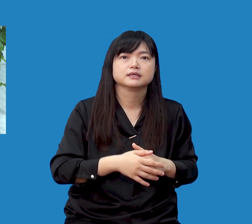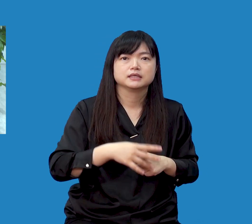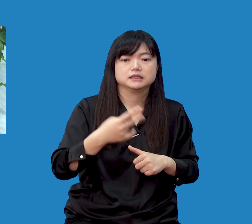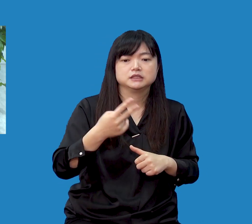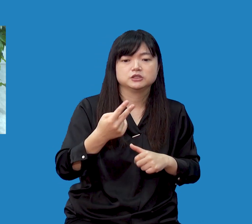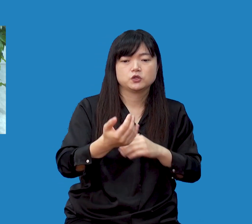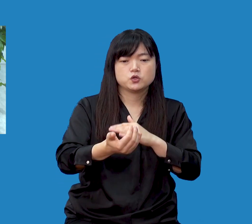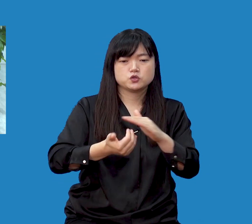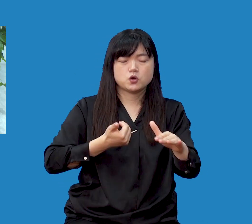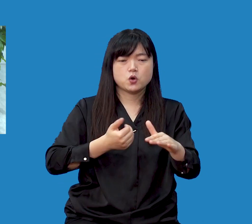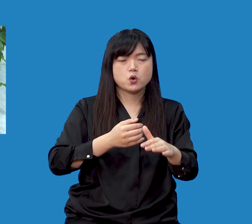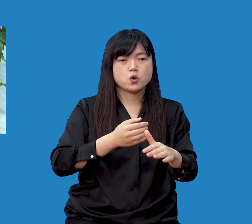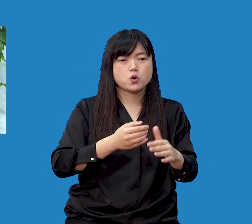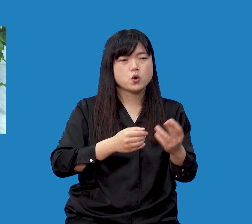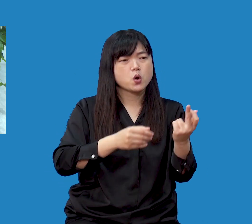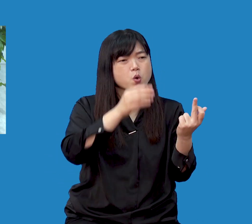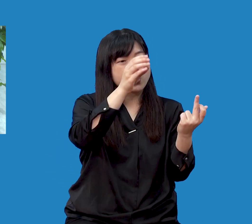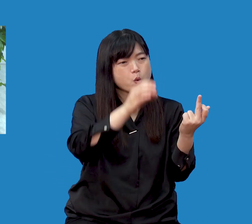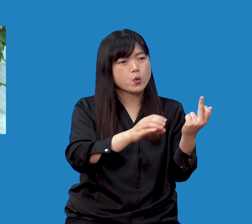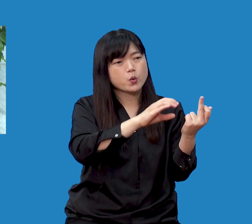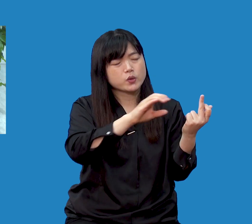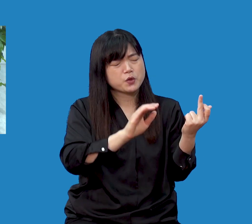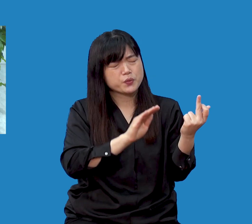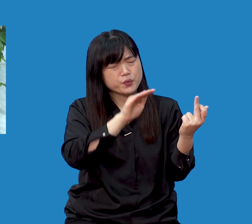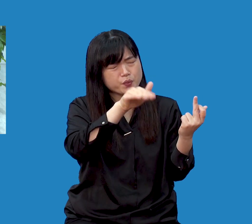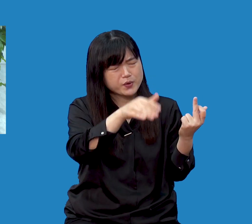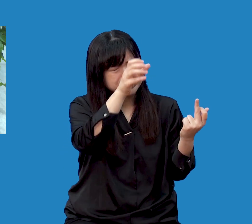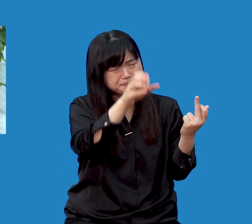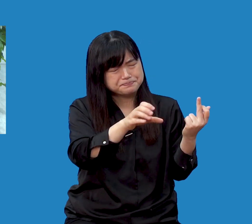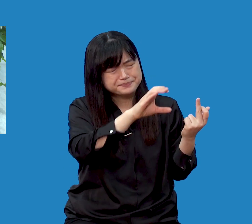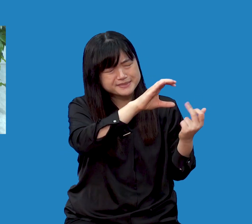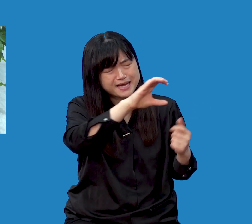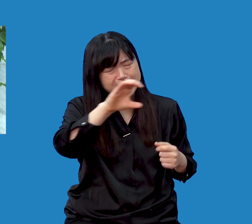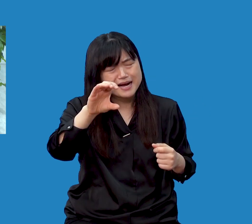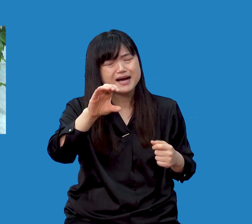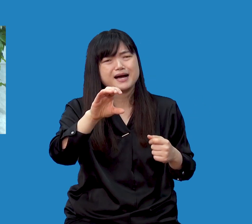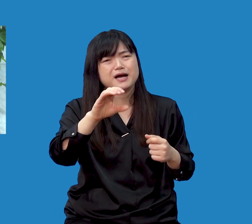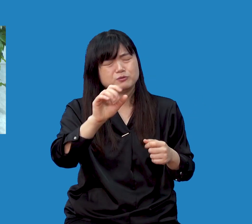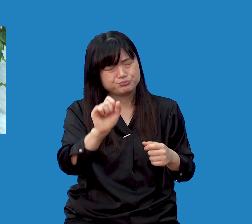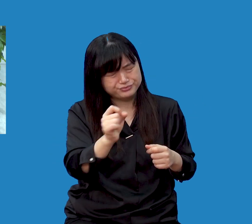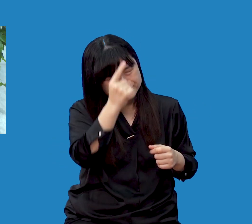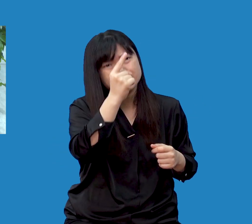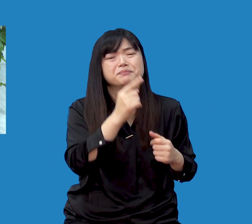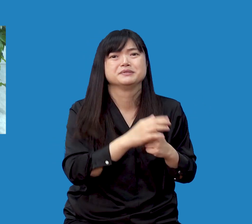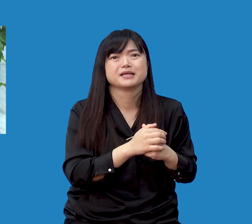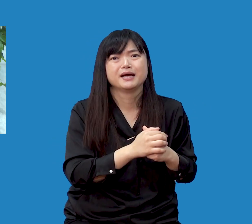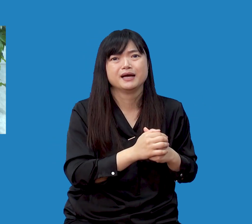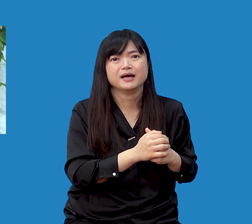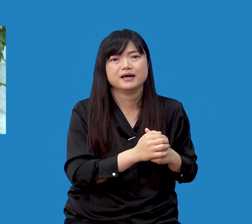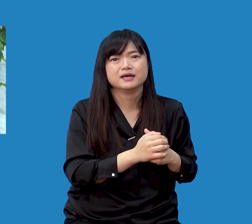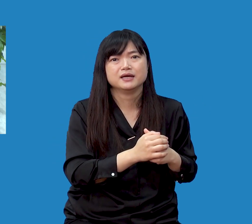2000년 전 골고다 언덕의 십자가에서 시작이 되었습니다. 그리고